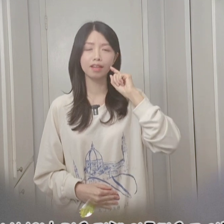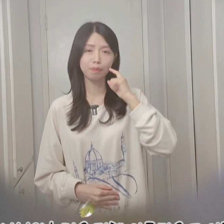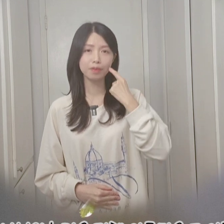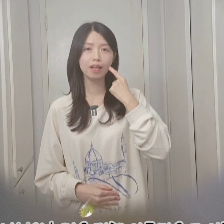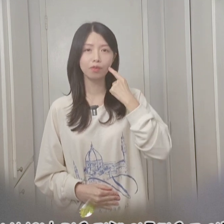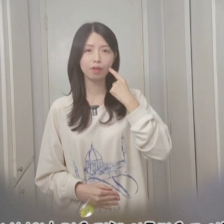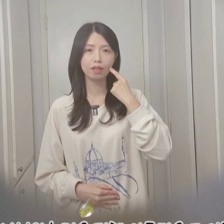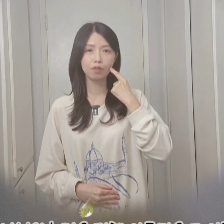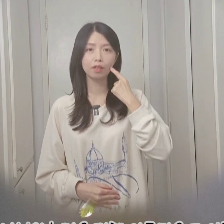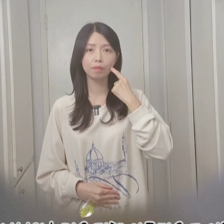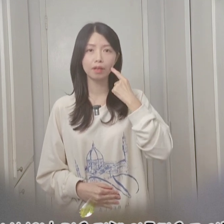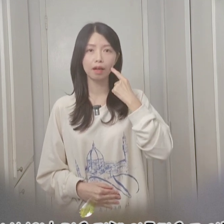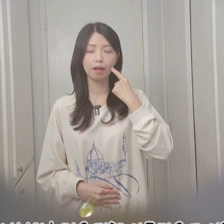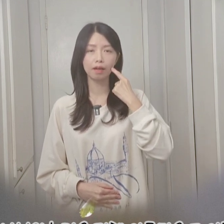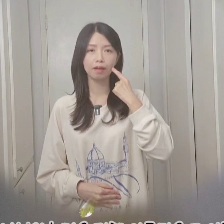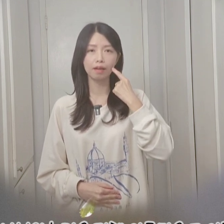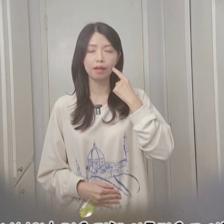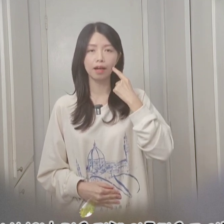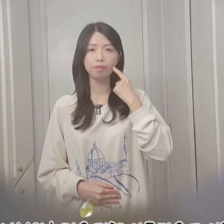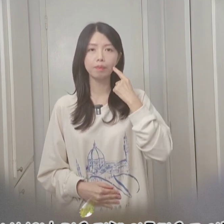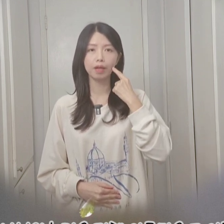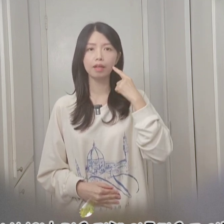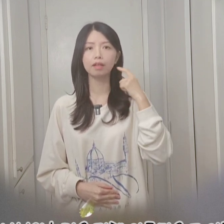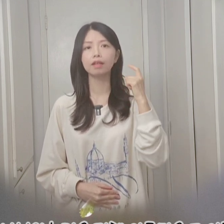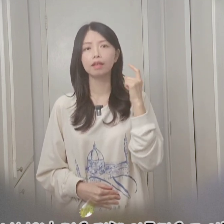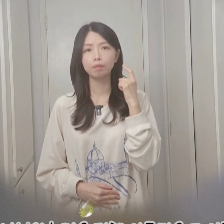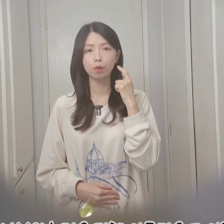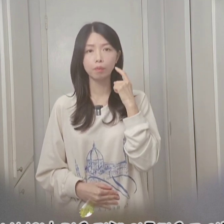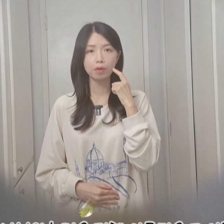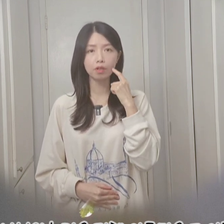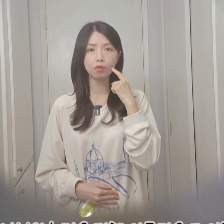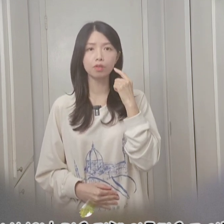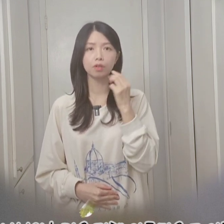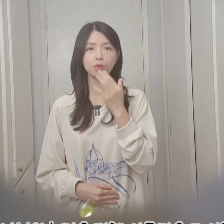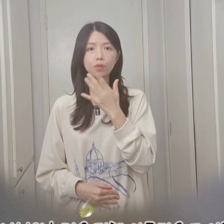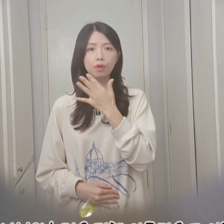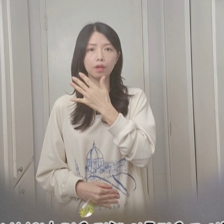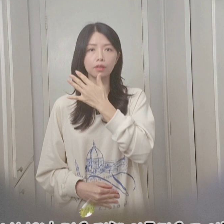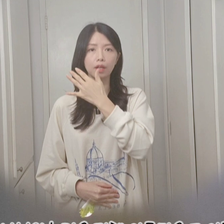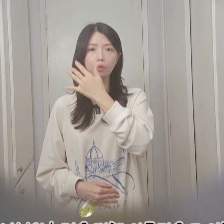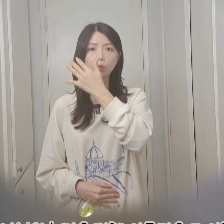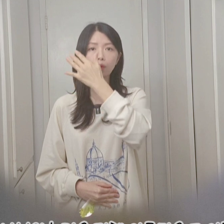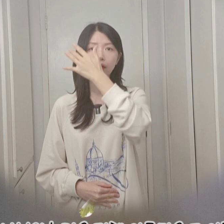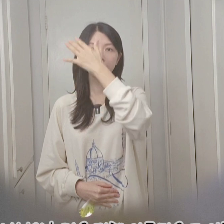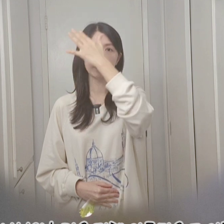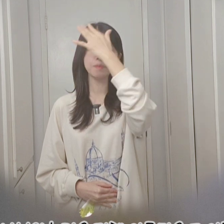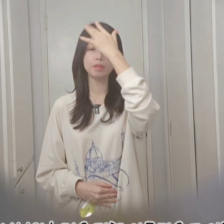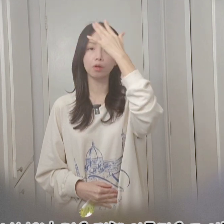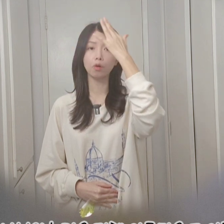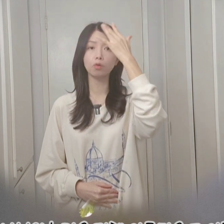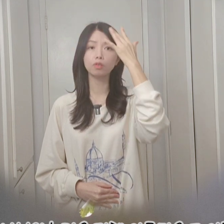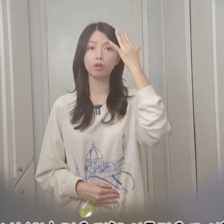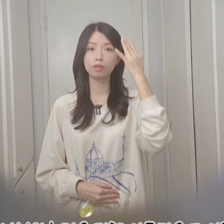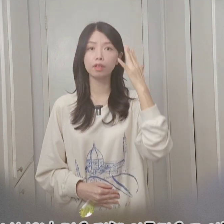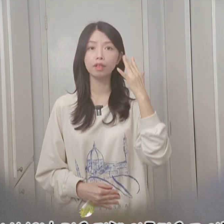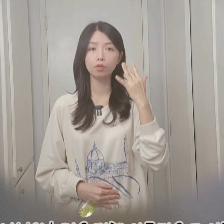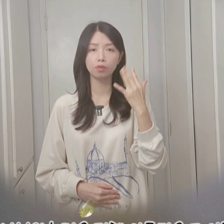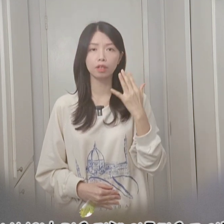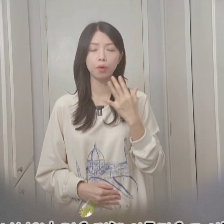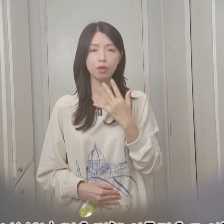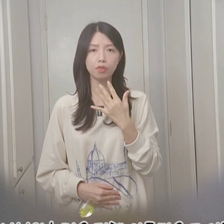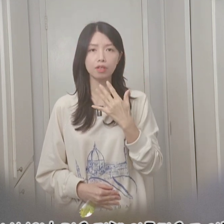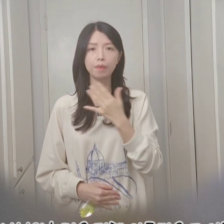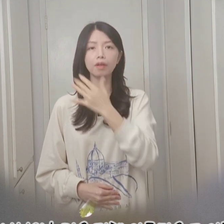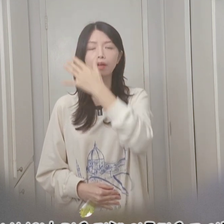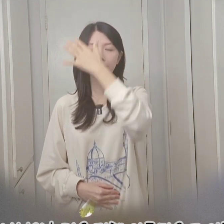해주시면 예쁘다라고 한 제수어가 됩니다. 아름답다는 볼 한번 찍어주시고 그대로 손가락을 흔들면서 얼굴 전체를